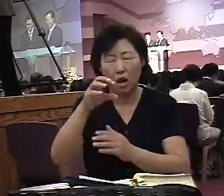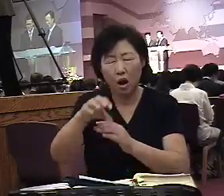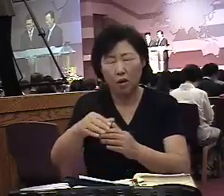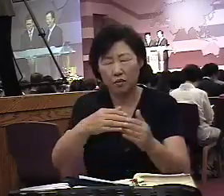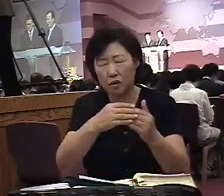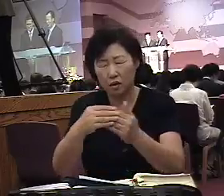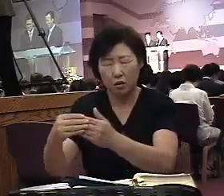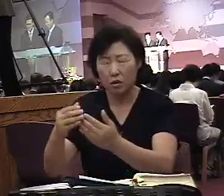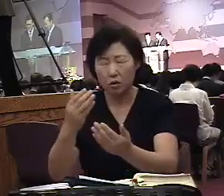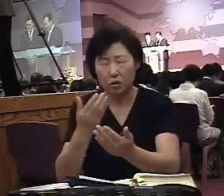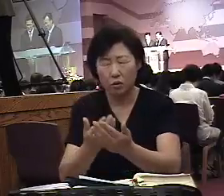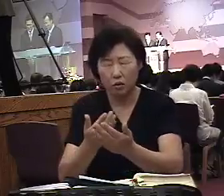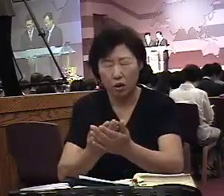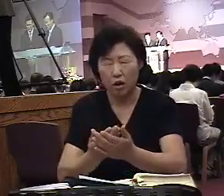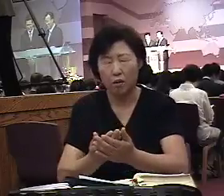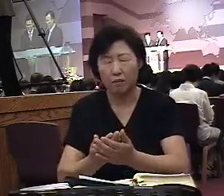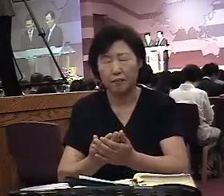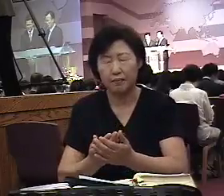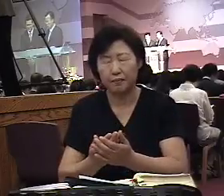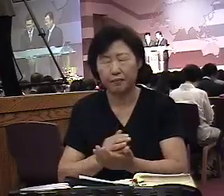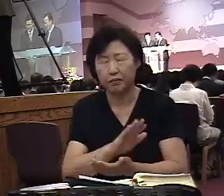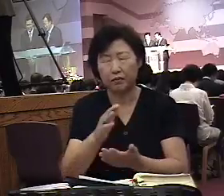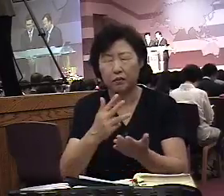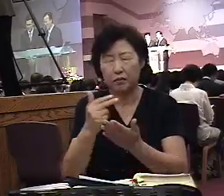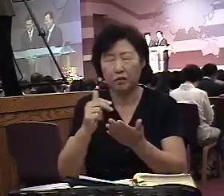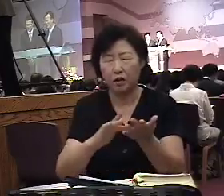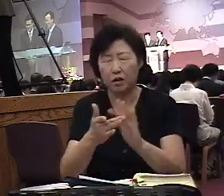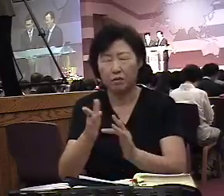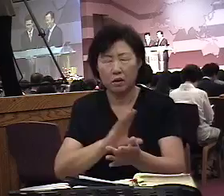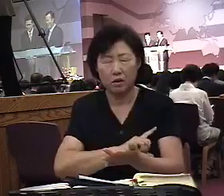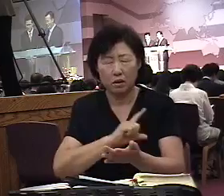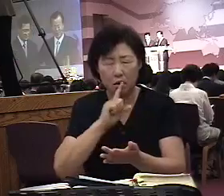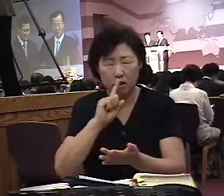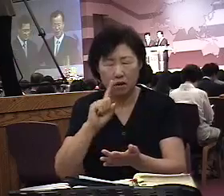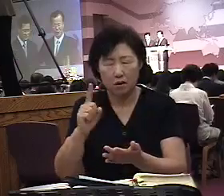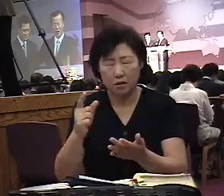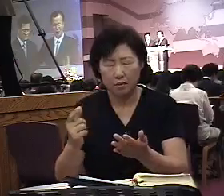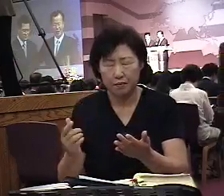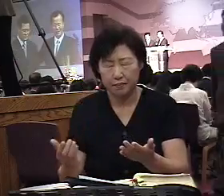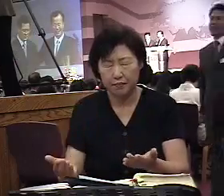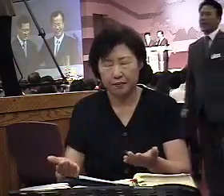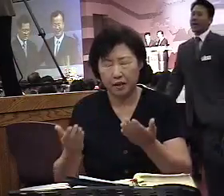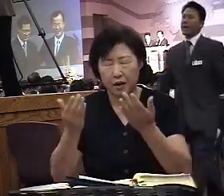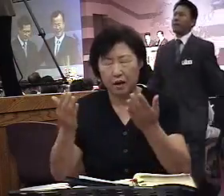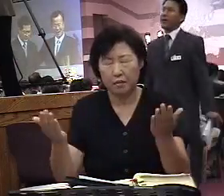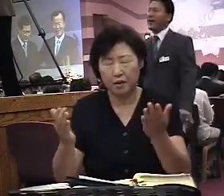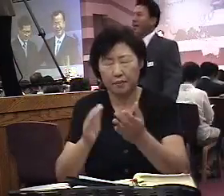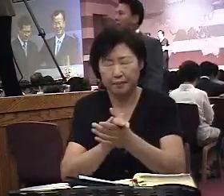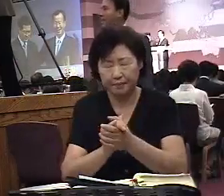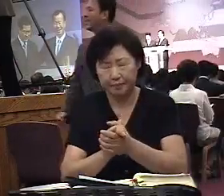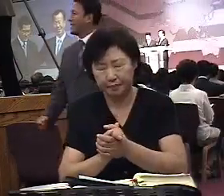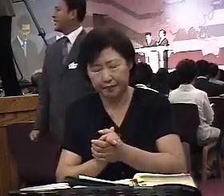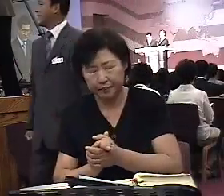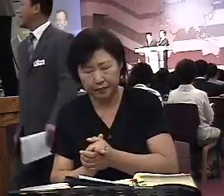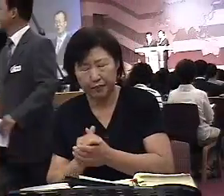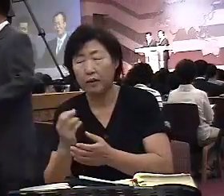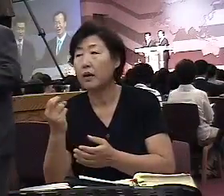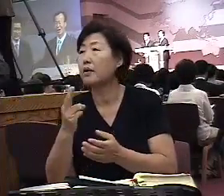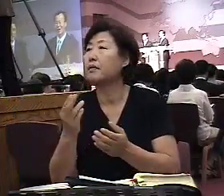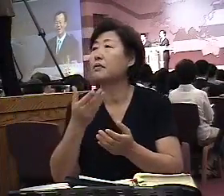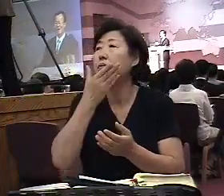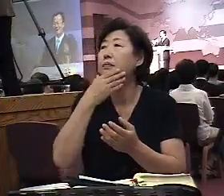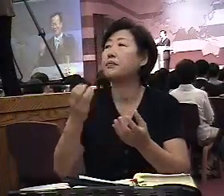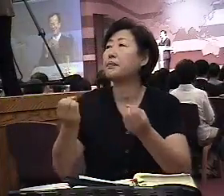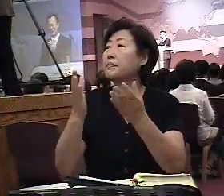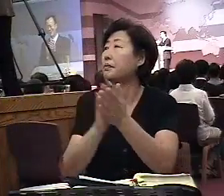앞서 인도하여 주시옵소서. 우리 주 예수님의 이름으로 간절히 기도하옵나이다. 아멘. 다시 한번